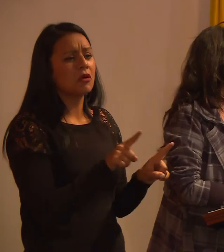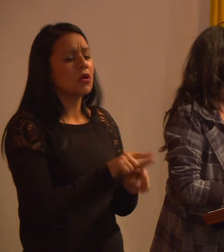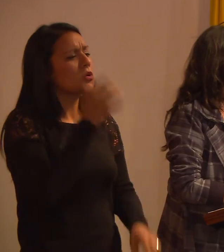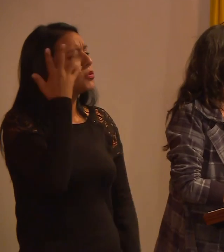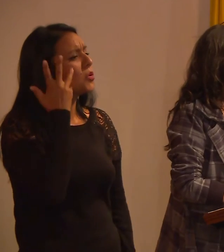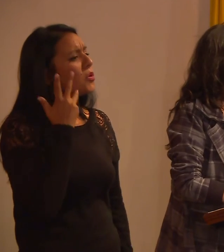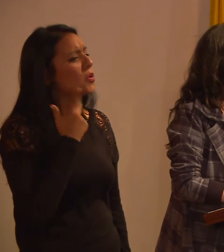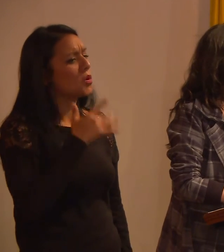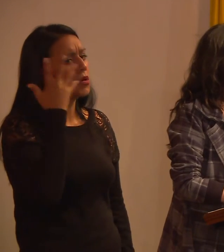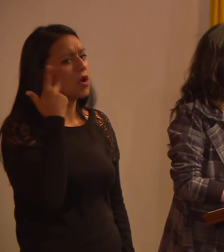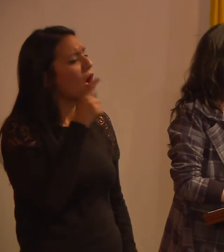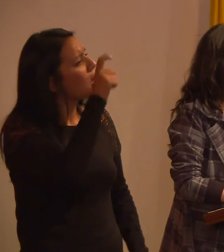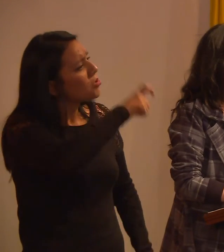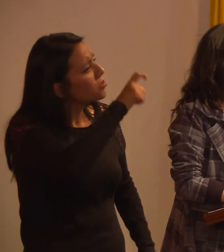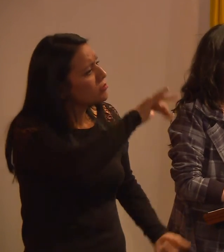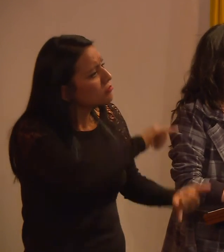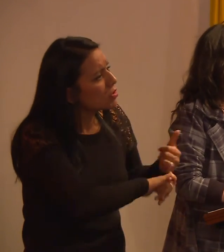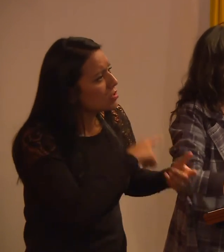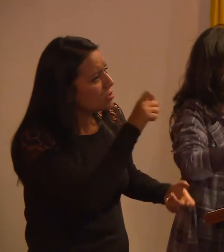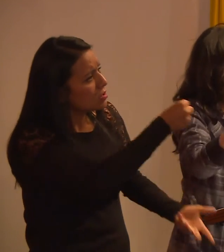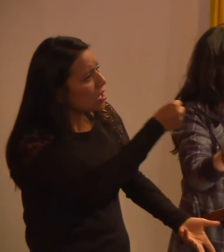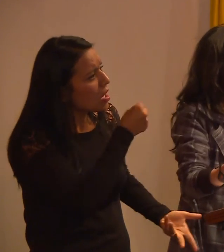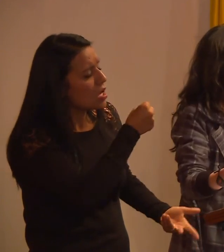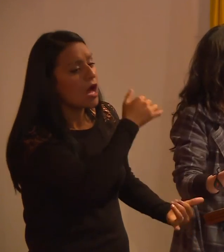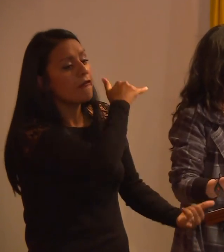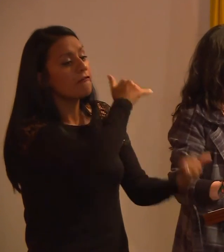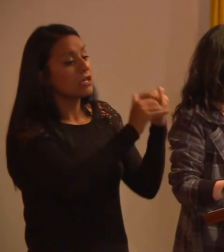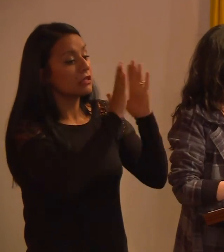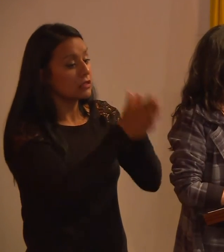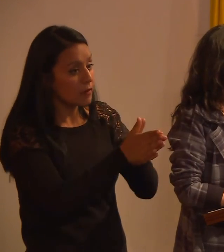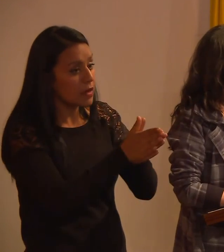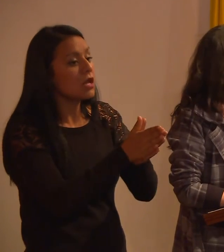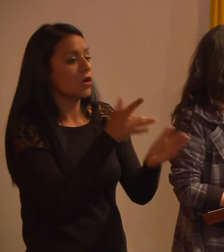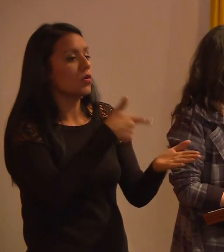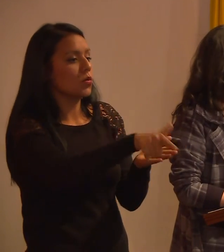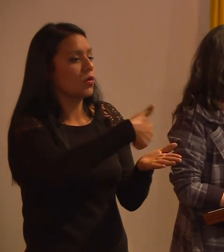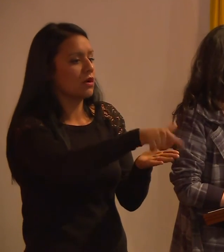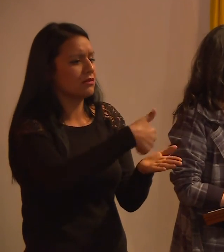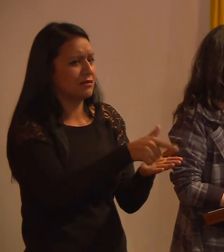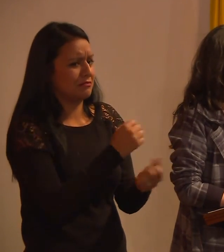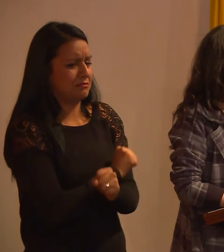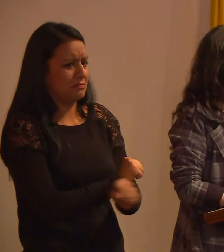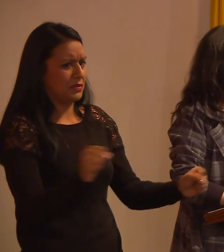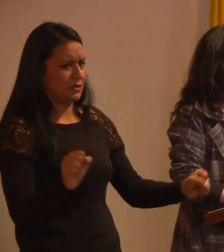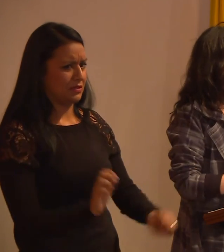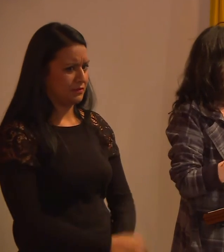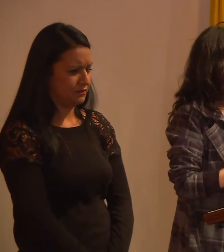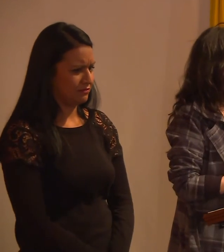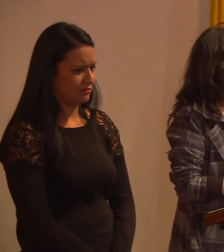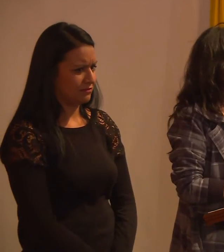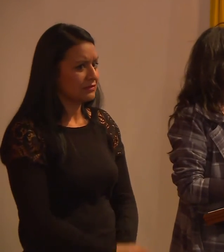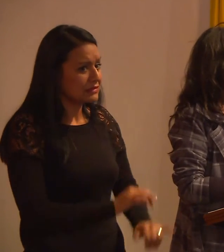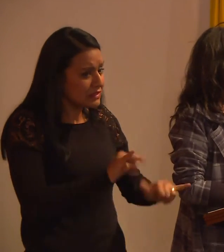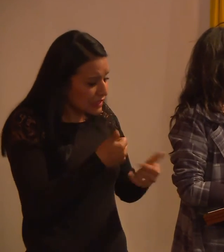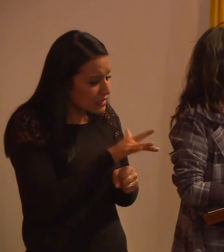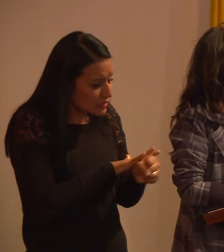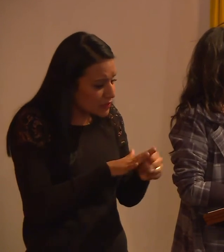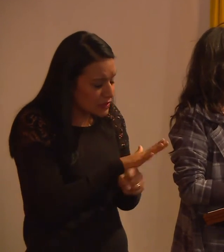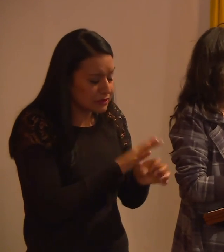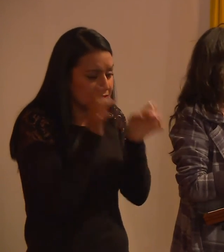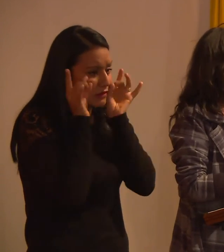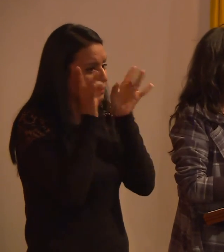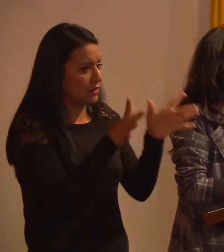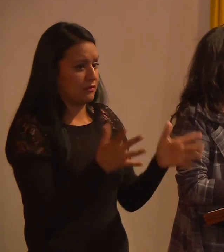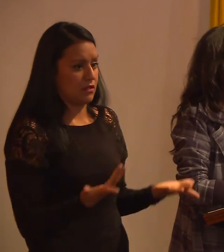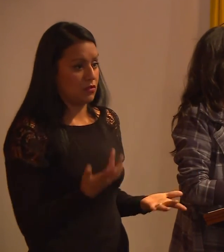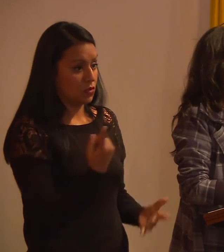día a día en diferido y pudiéramos hacer uso de estos recursos en el siguiente año, cuando eso no es posible. O sea, sí hay una situación dramática,